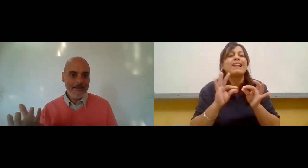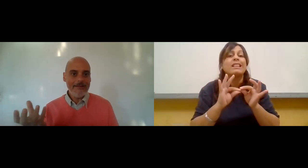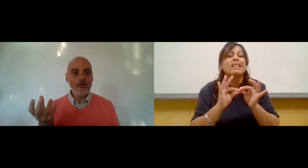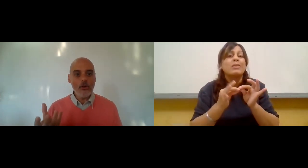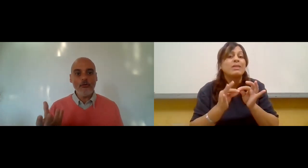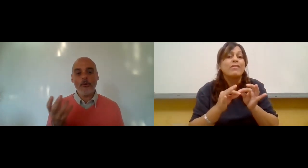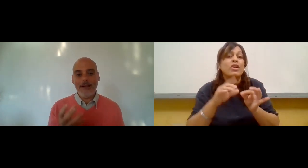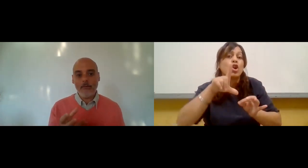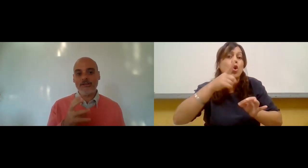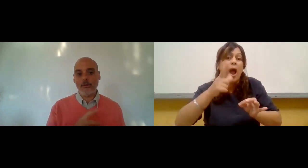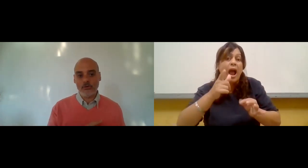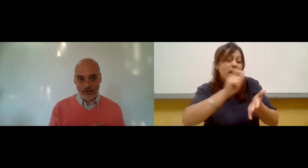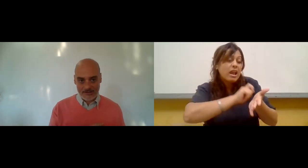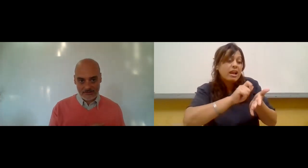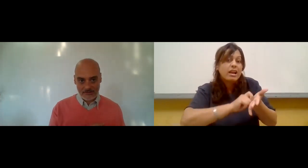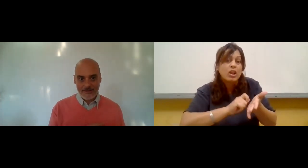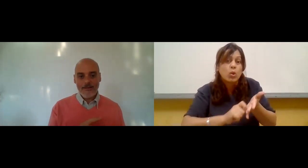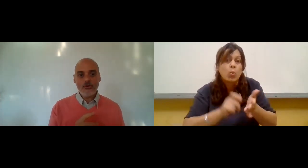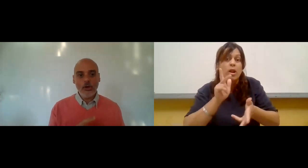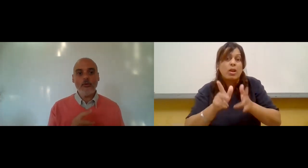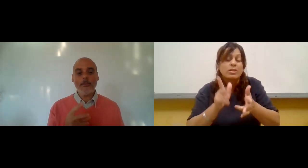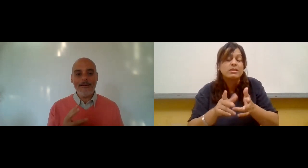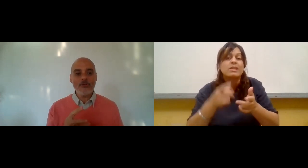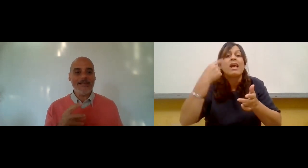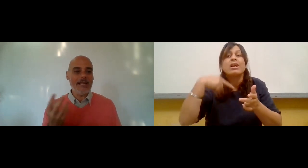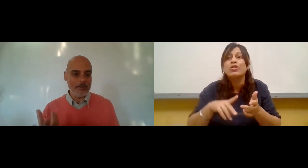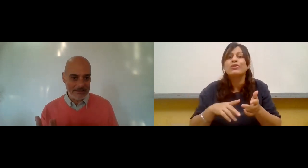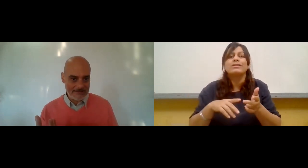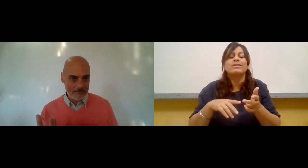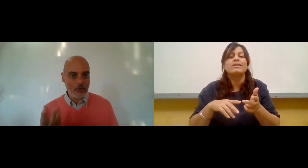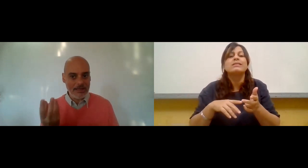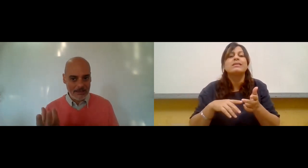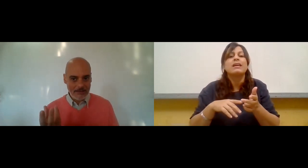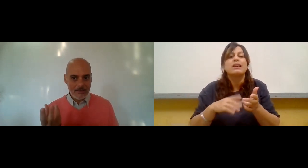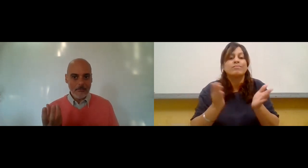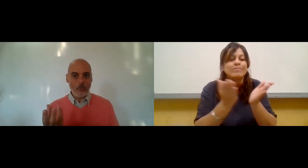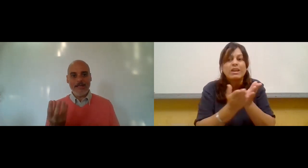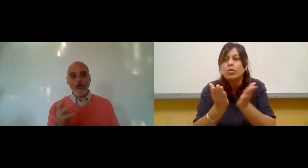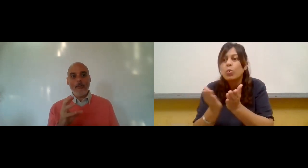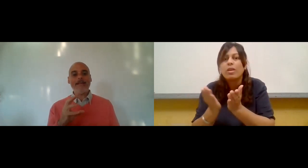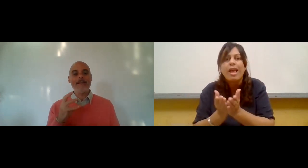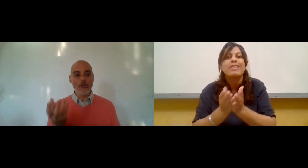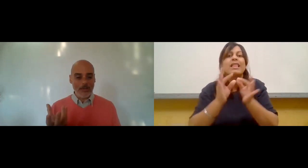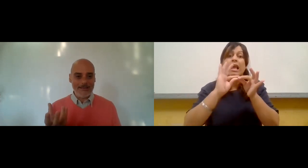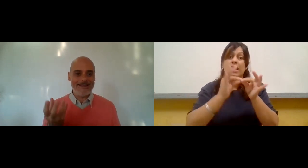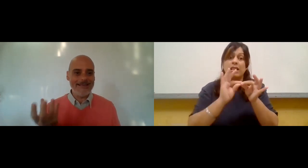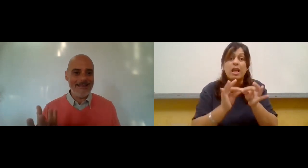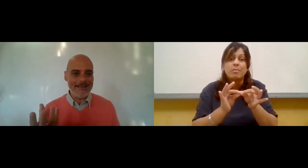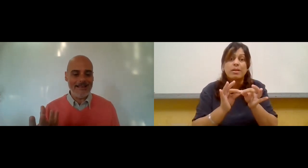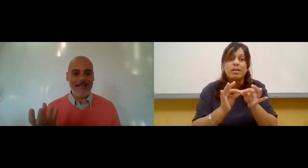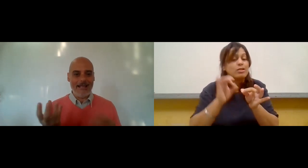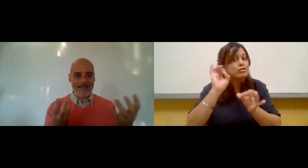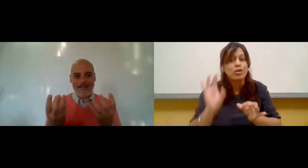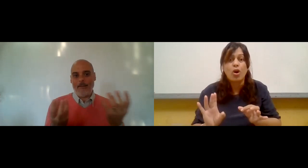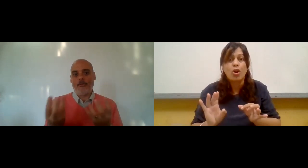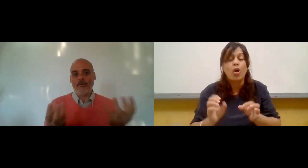señas, no nos formábamos en traductores, solo formábamos a intérpretes. ¿Por qué? Porque al no haber escritura, se entendía